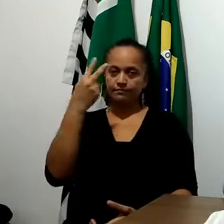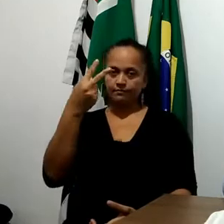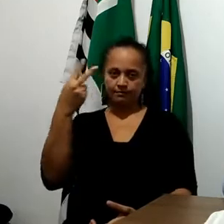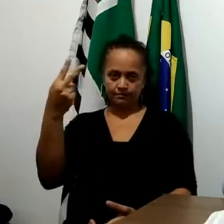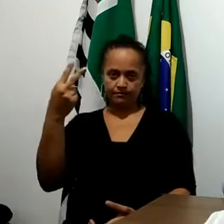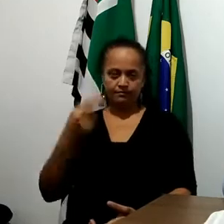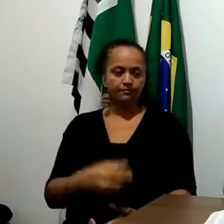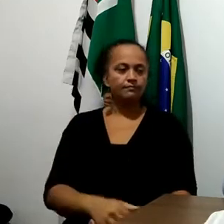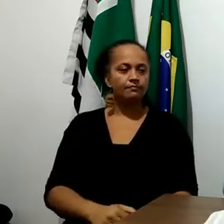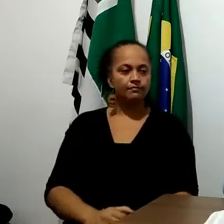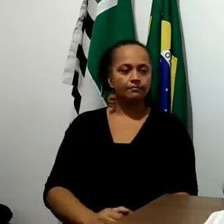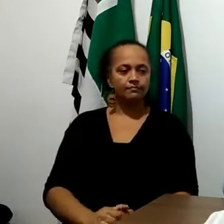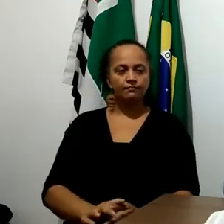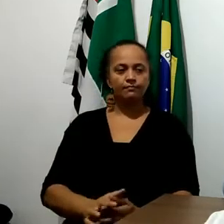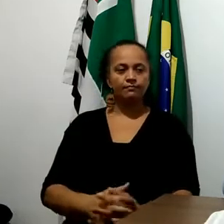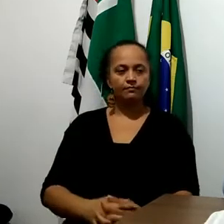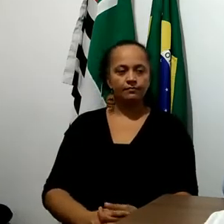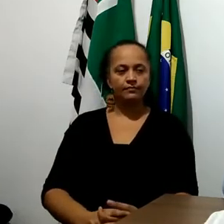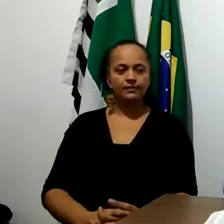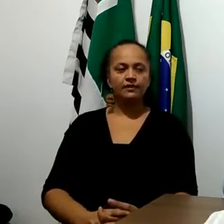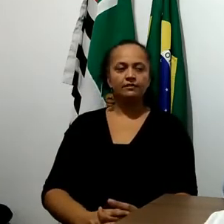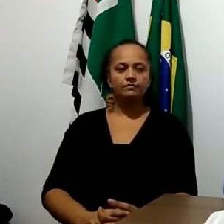versículo 22.